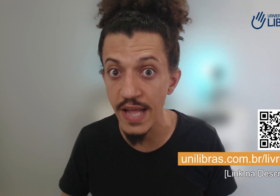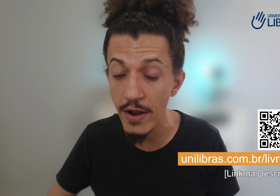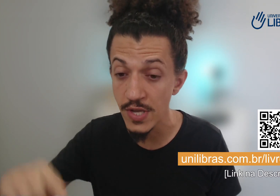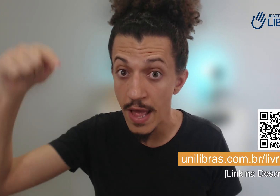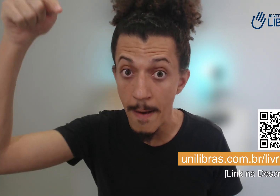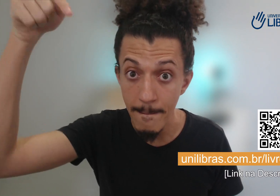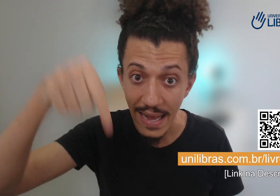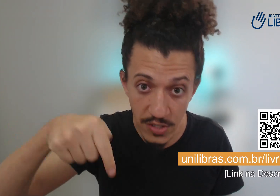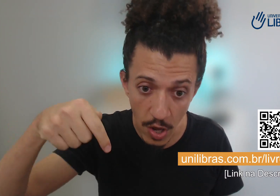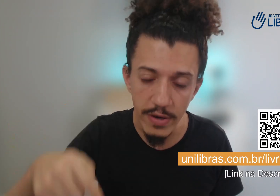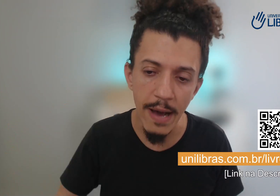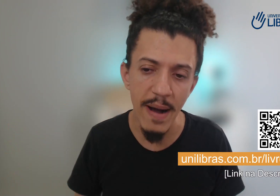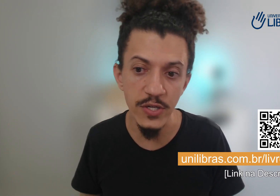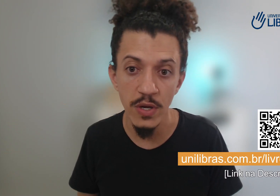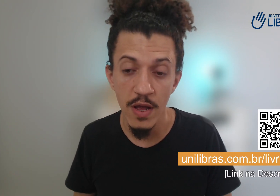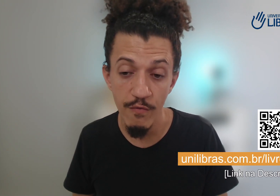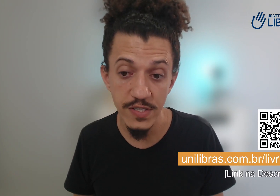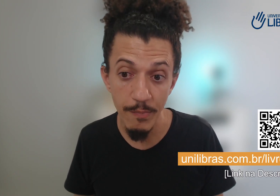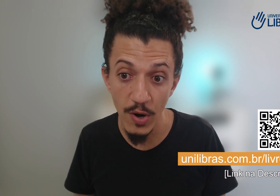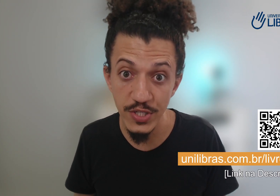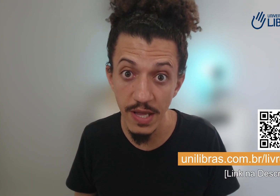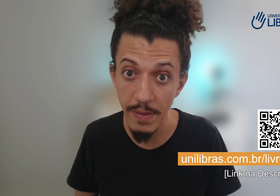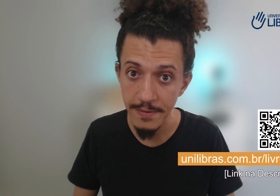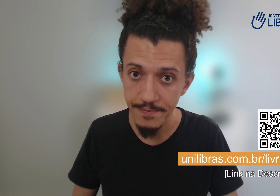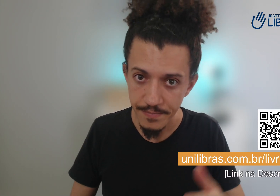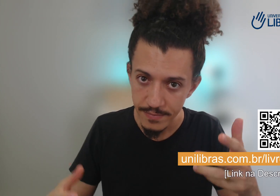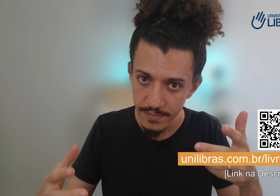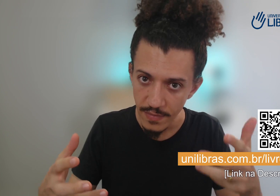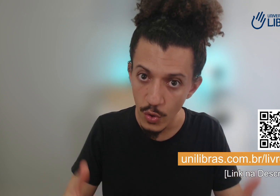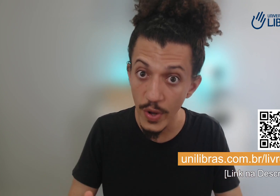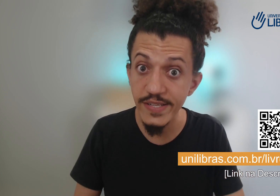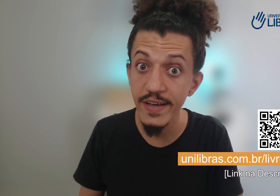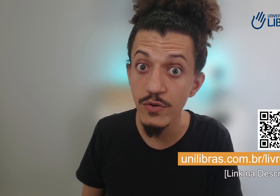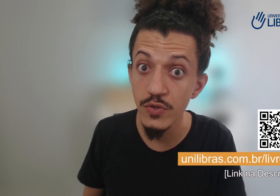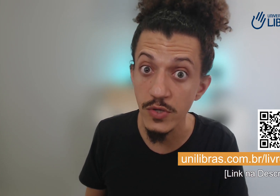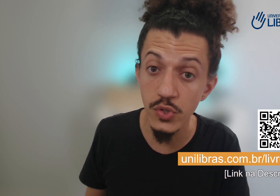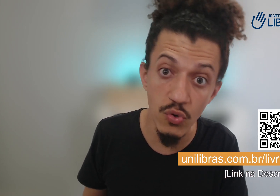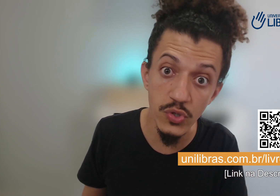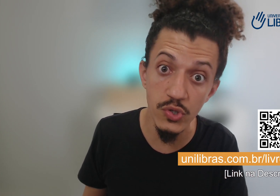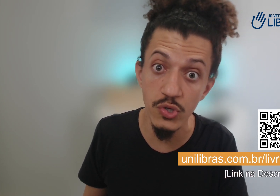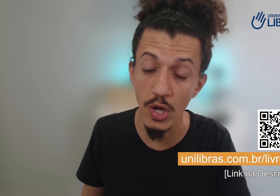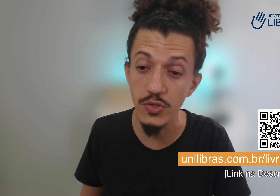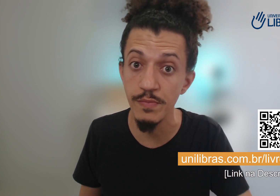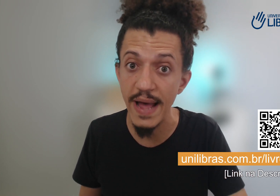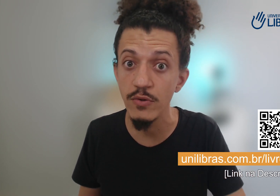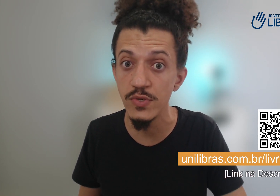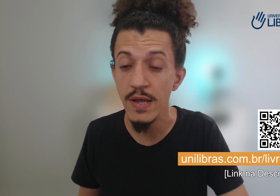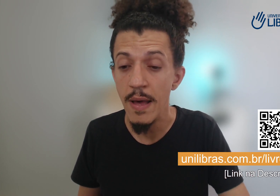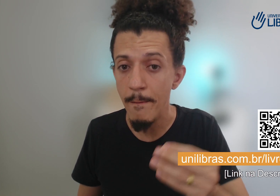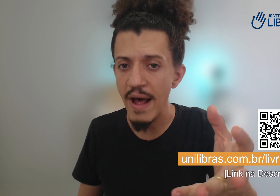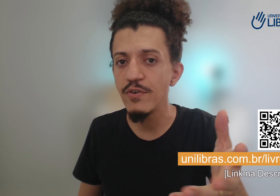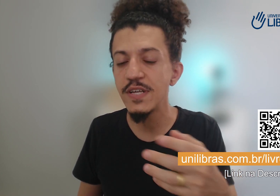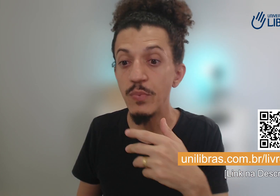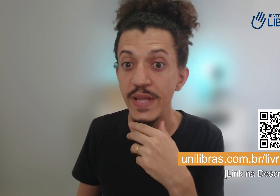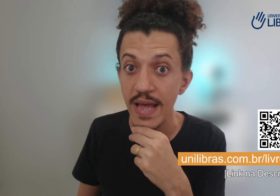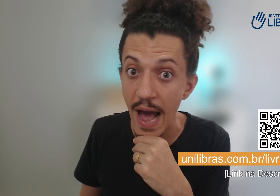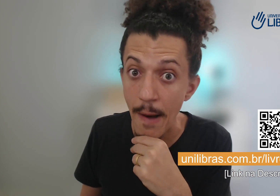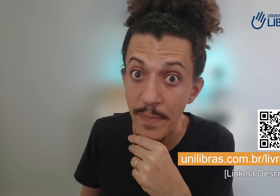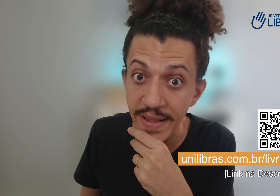Mistérios, mas logo aqui abaixo você pode também conhecer os nossos cursos, os nossos métodos, para você poder aprender